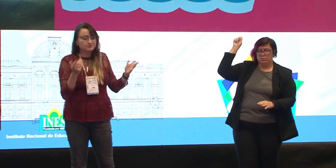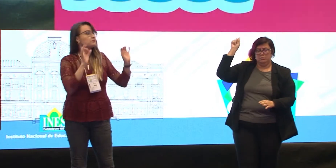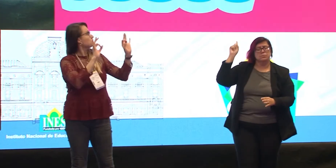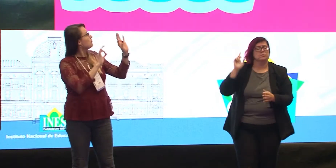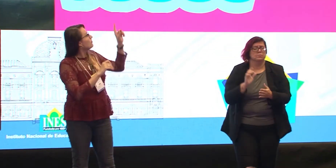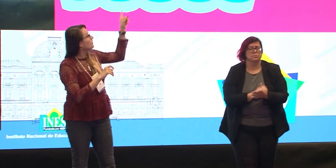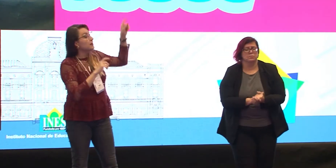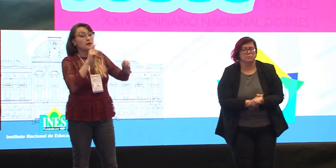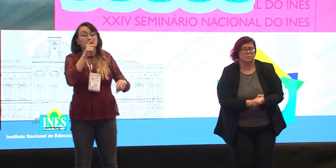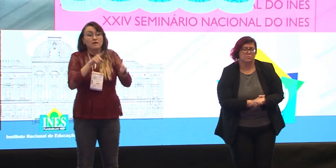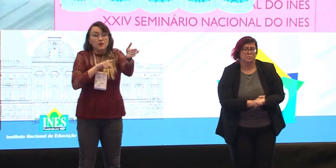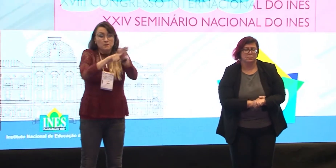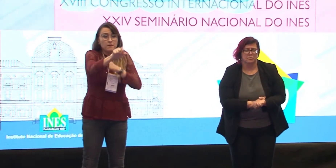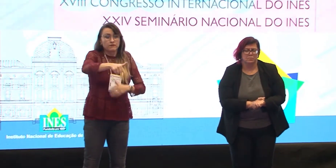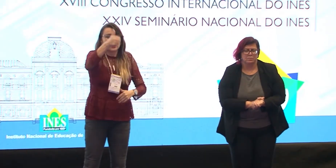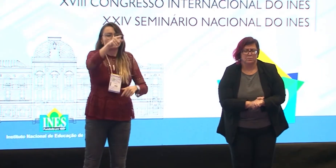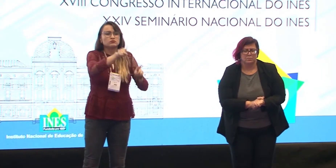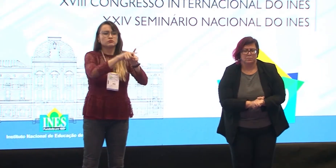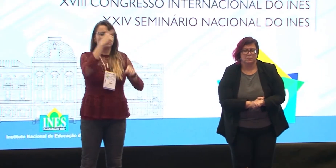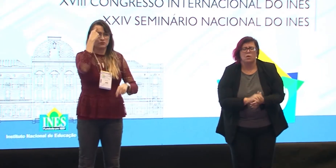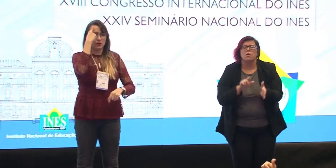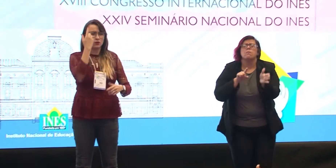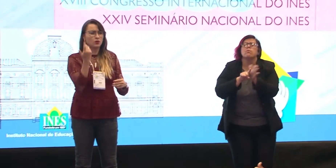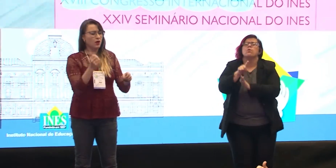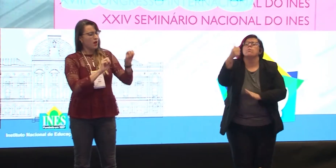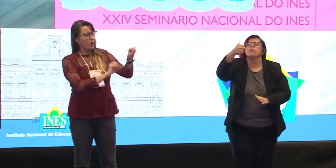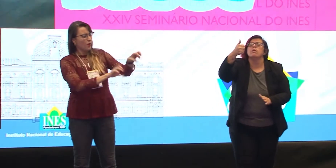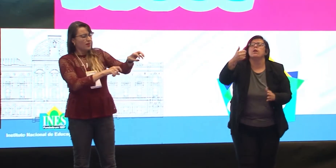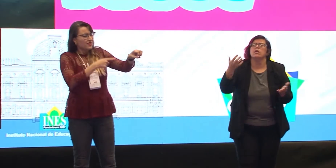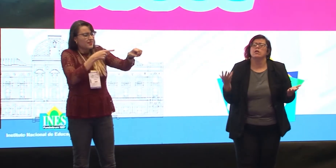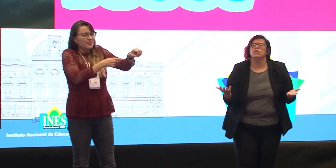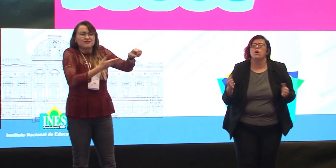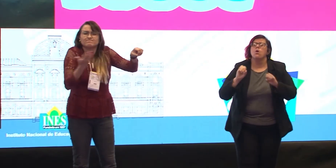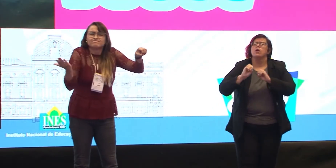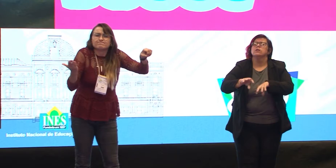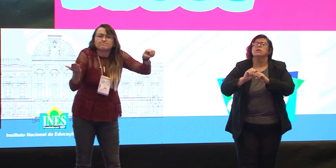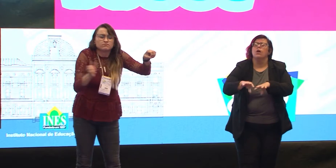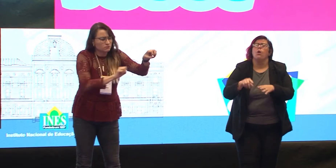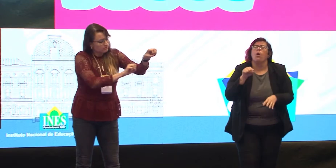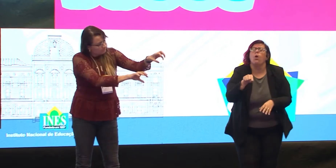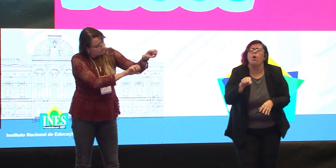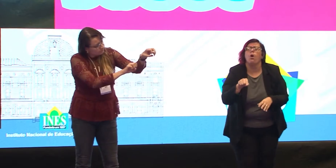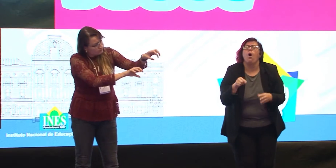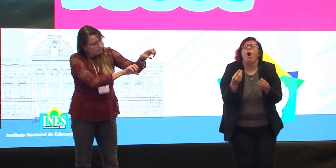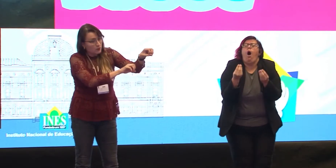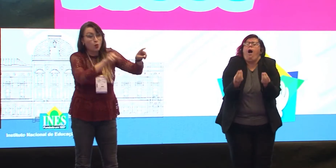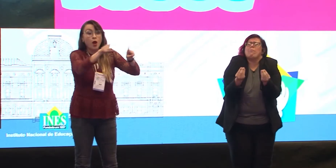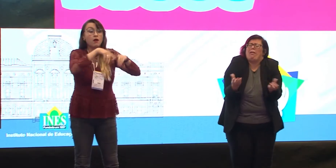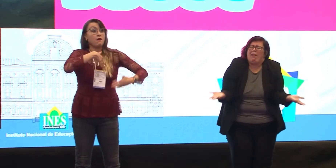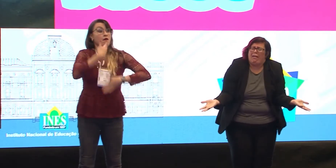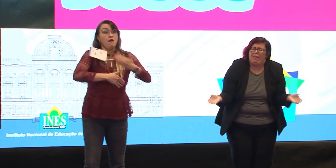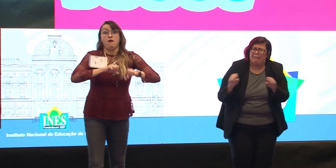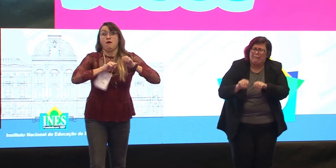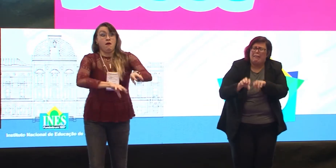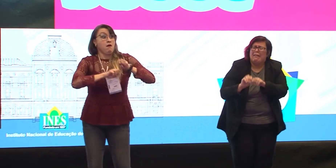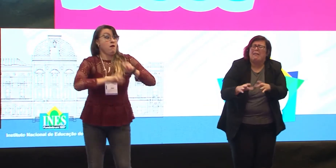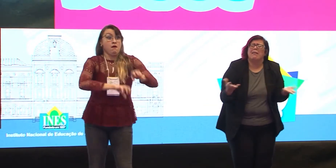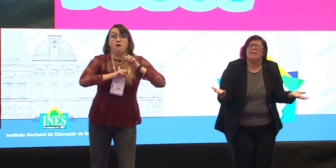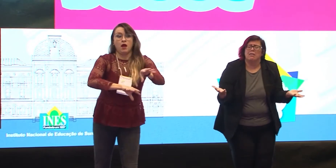que está ali. Ih, sumiu? Ah, tá. A primeira pergunta que está ali. O que é